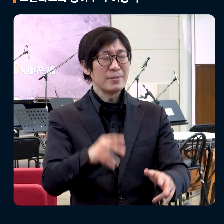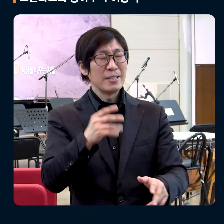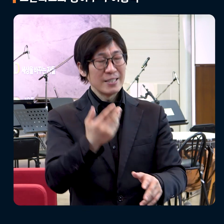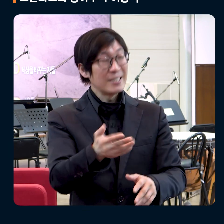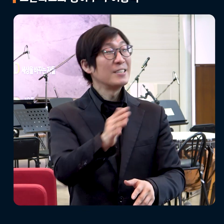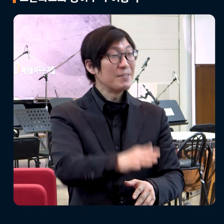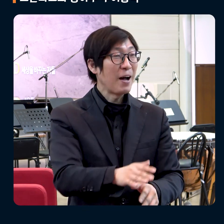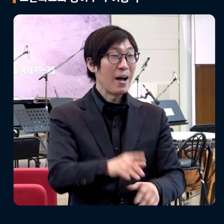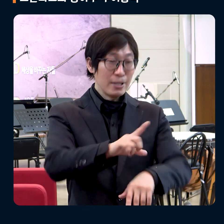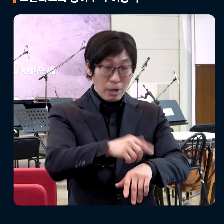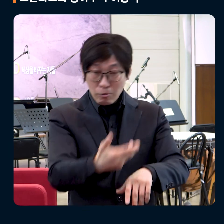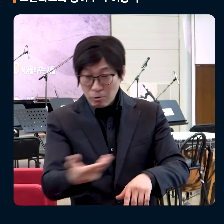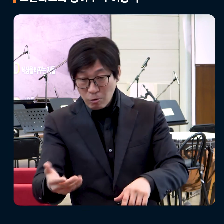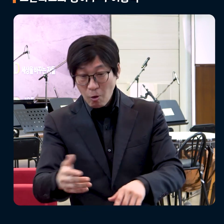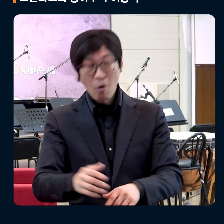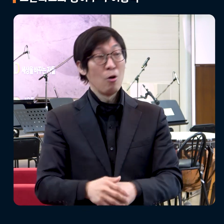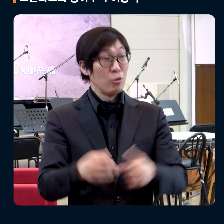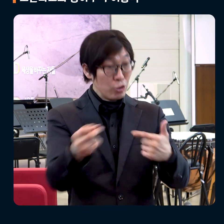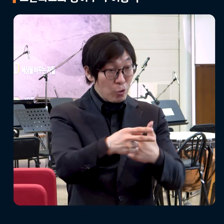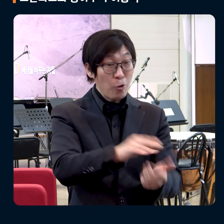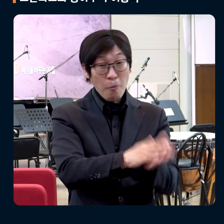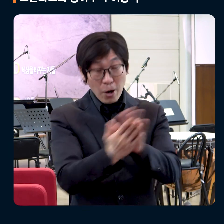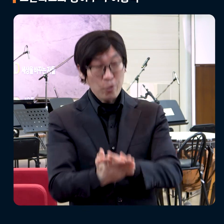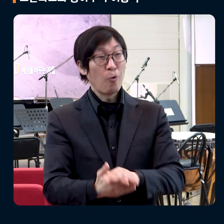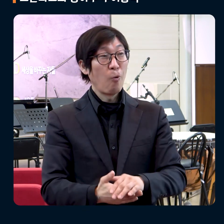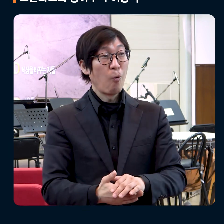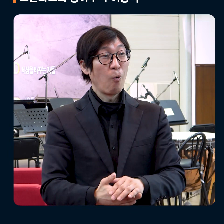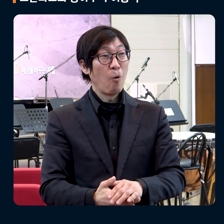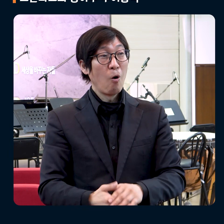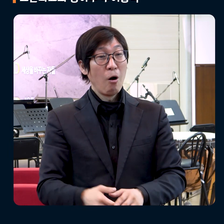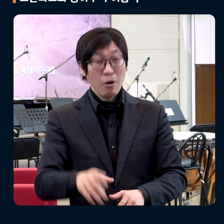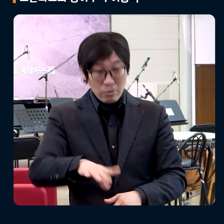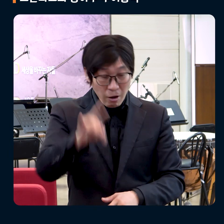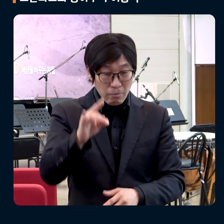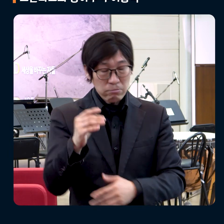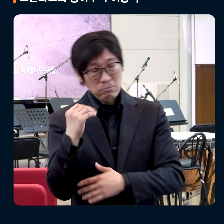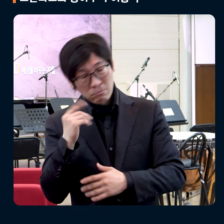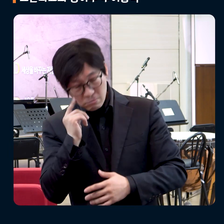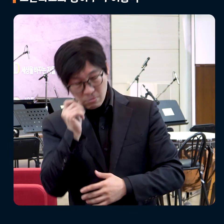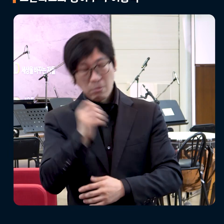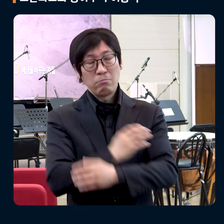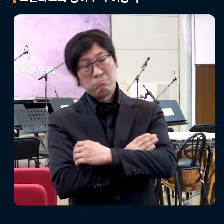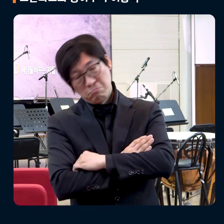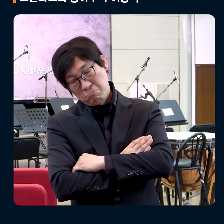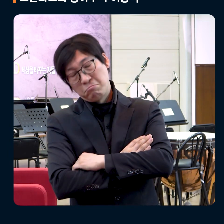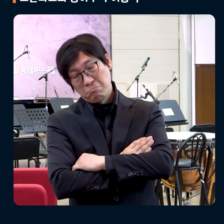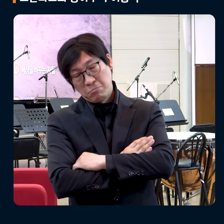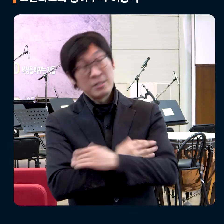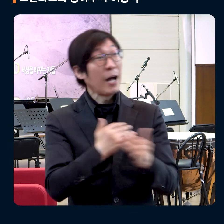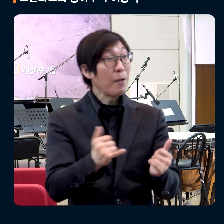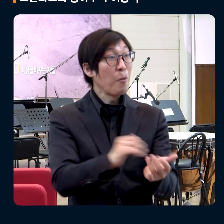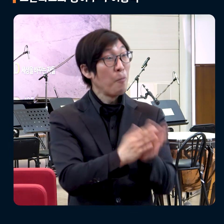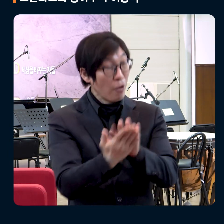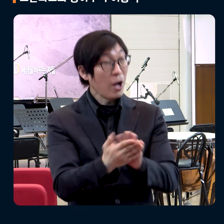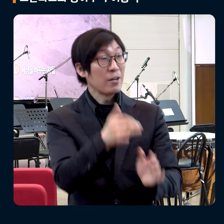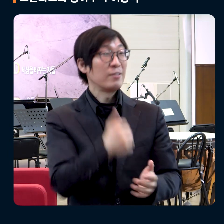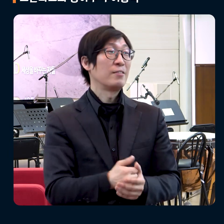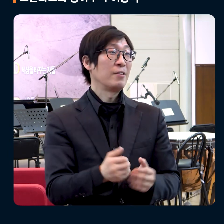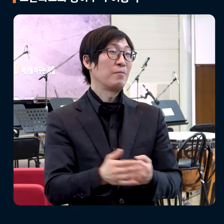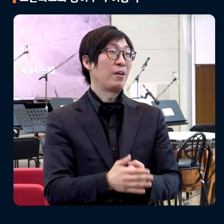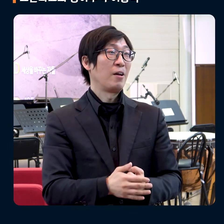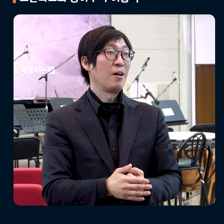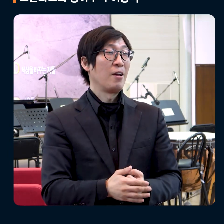판단합니까? 니고데모도 바뀌었고 인상남도 바뀌었는데 누가 안 변할 수 있습니까?